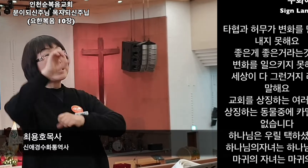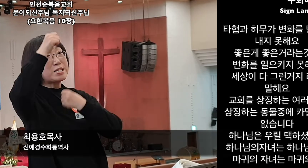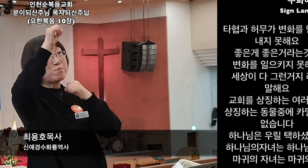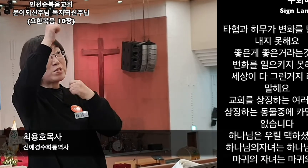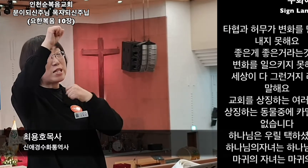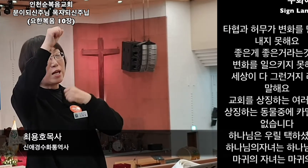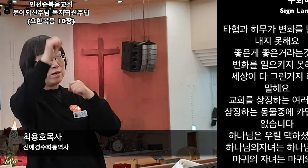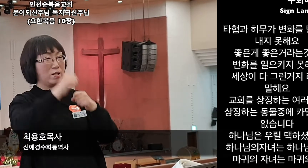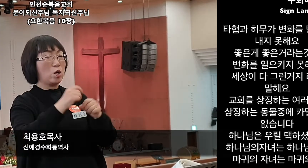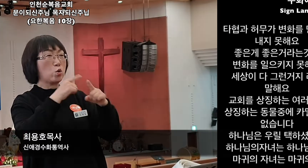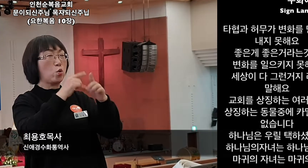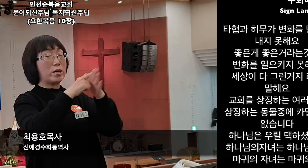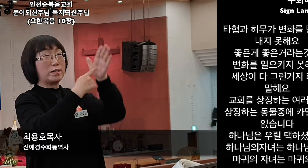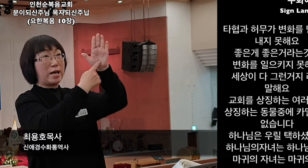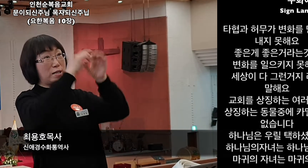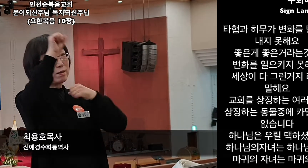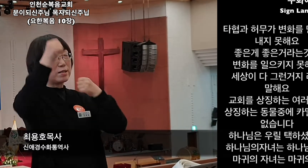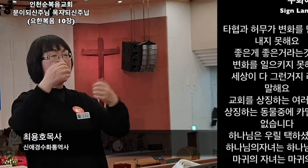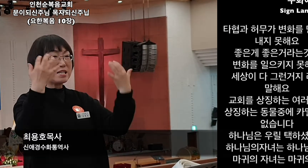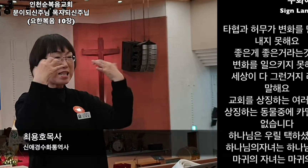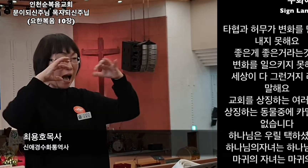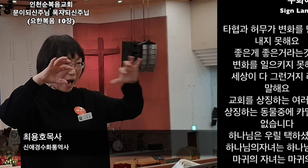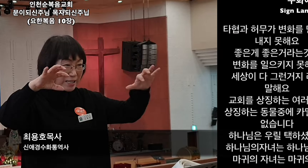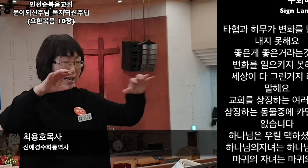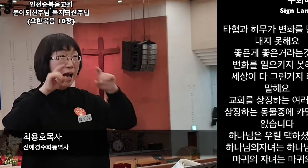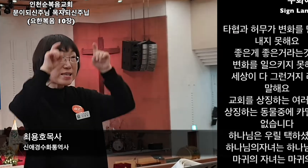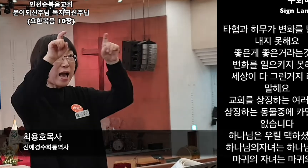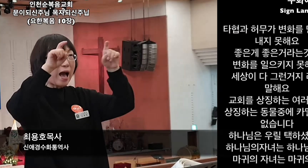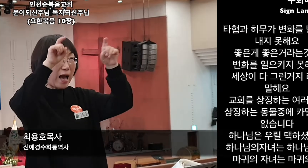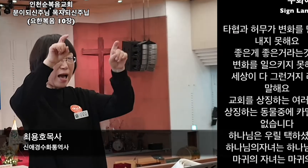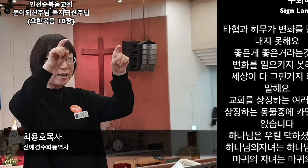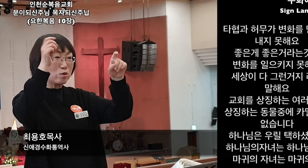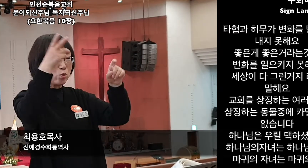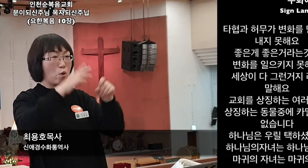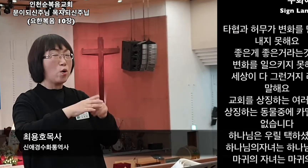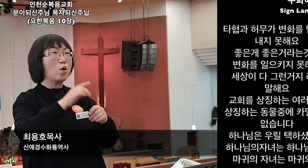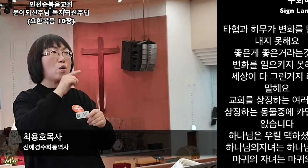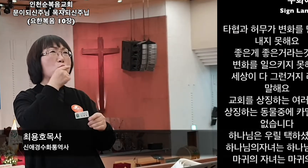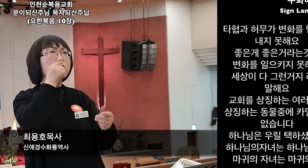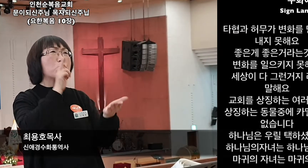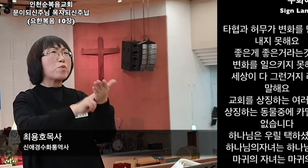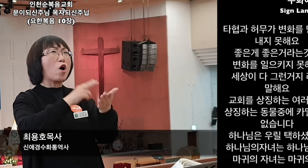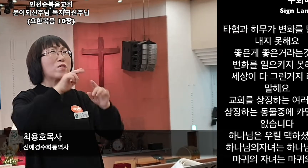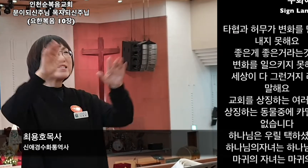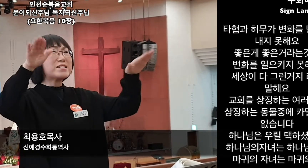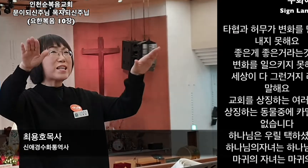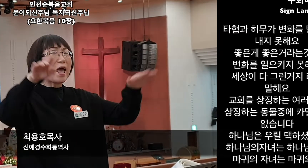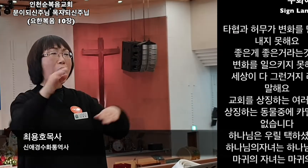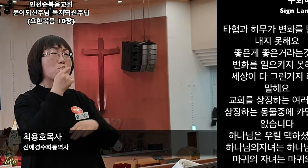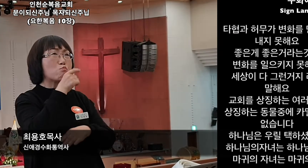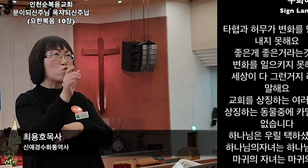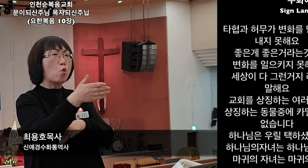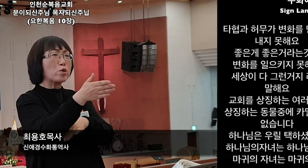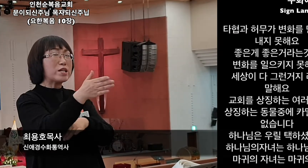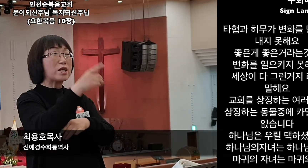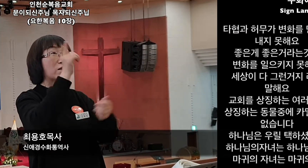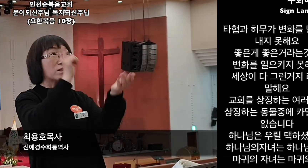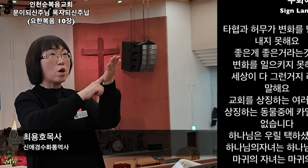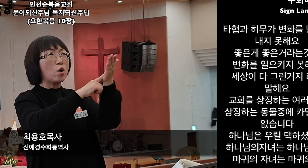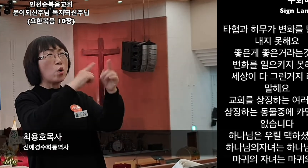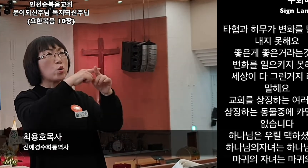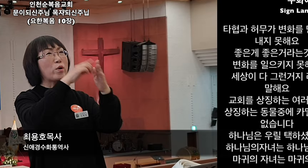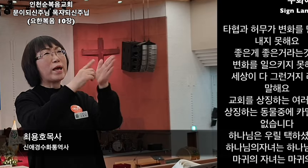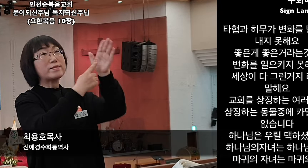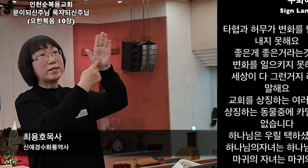짐승들, 동물들이 있었어요. 사자, 양, 그리고 또 뭐가 있을까요? 비둘기, 물고기. 교회는 이런 거다라는 상징이